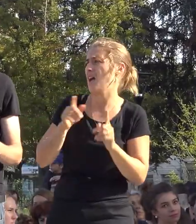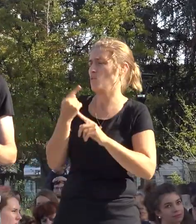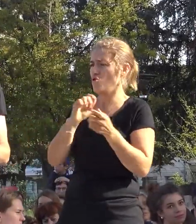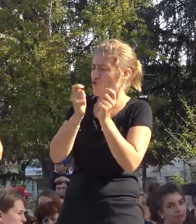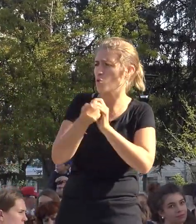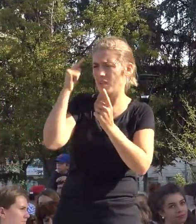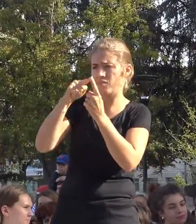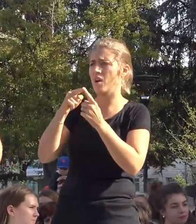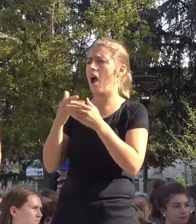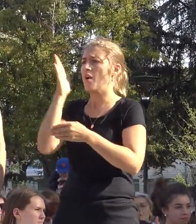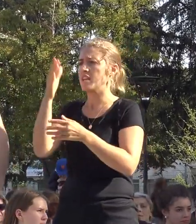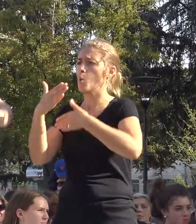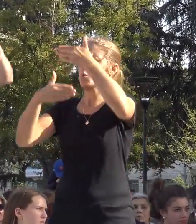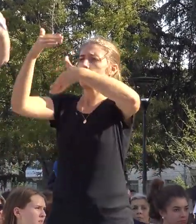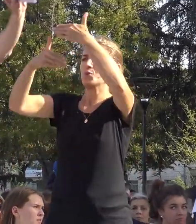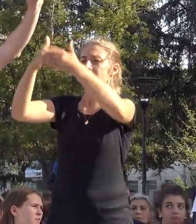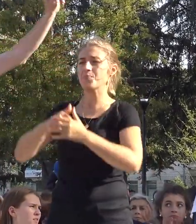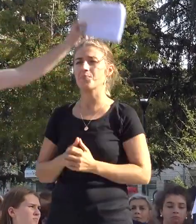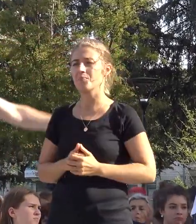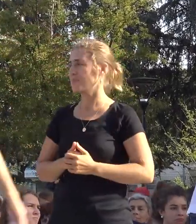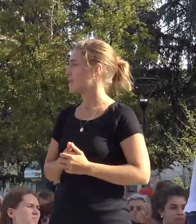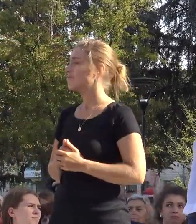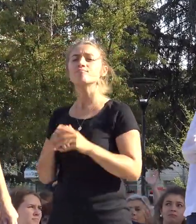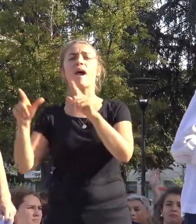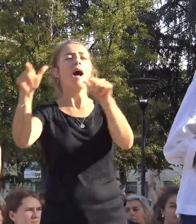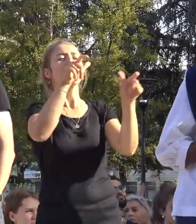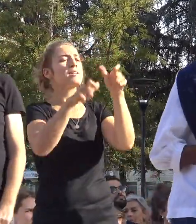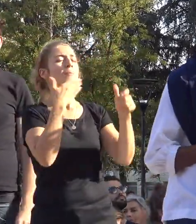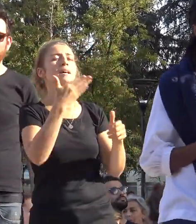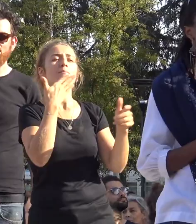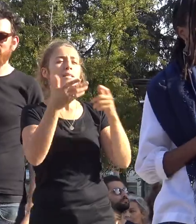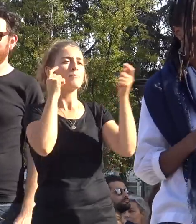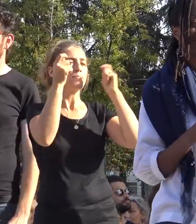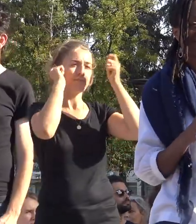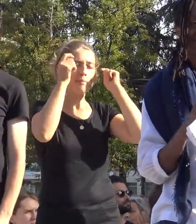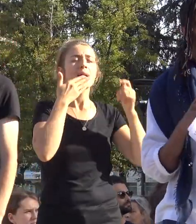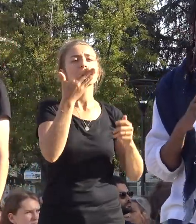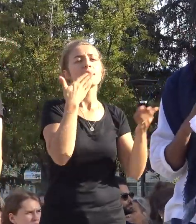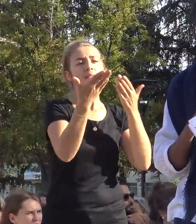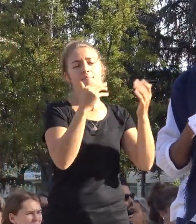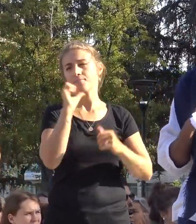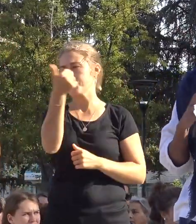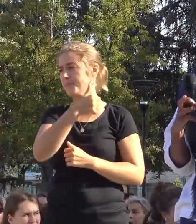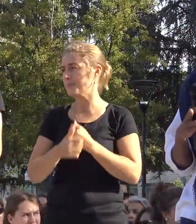demain. Merci. On les applaudit, ils sont tous là-bas. Merci. Merci à vous.